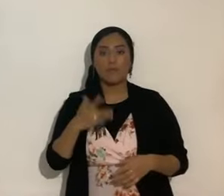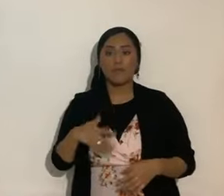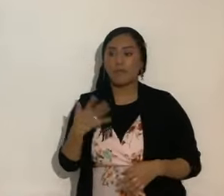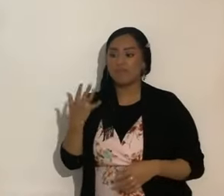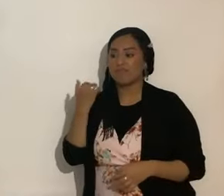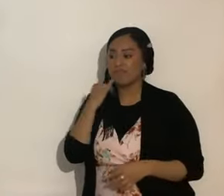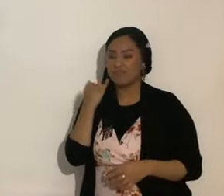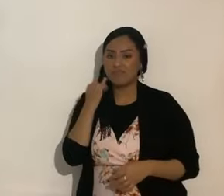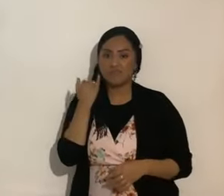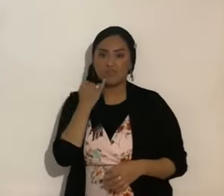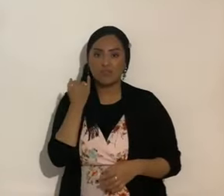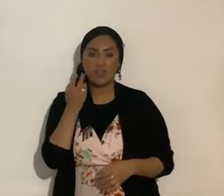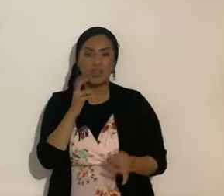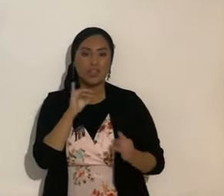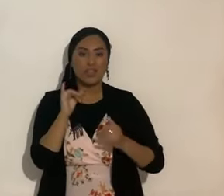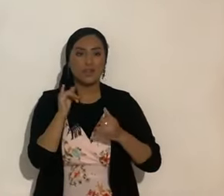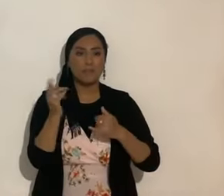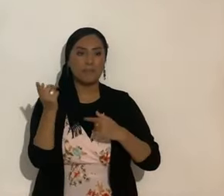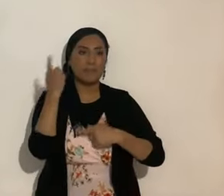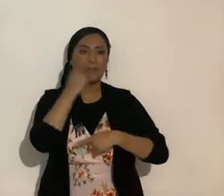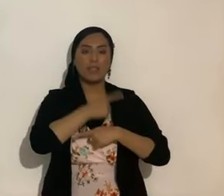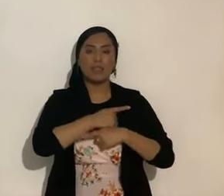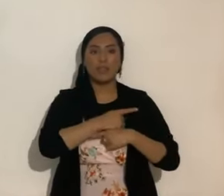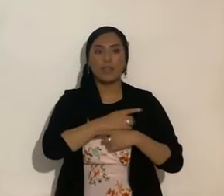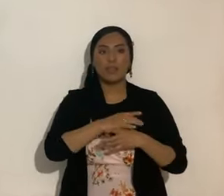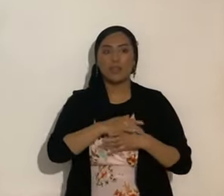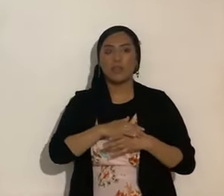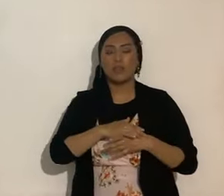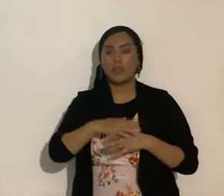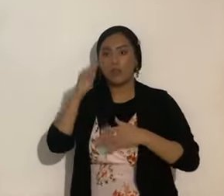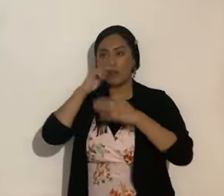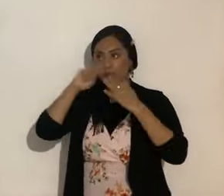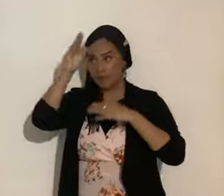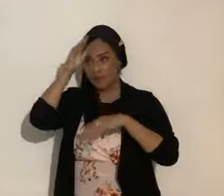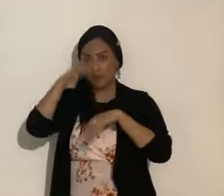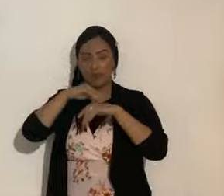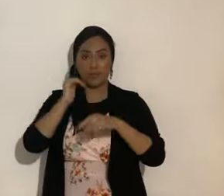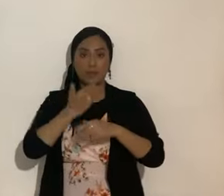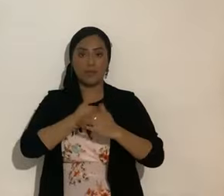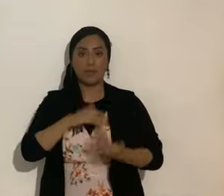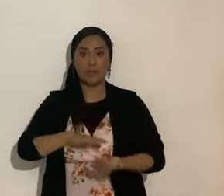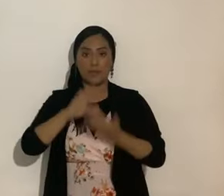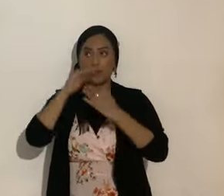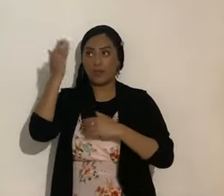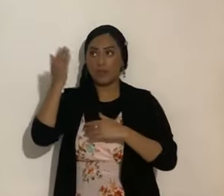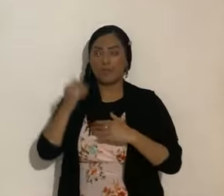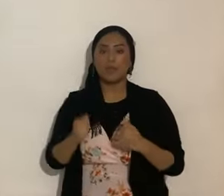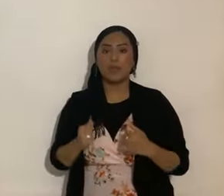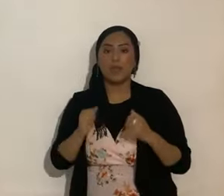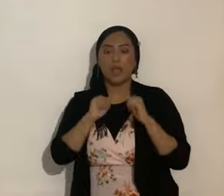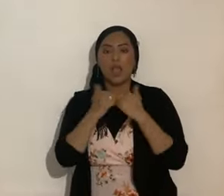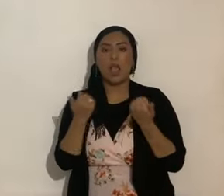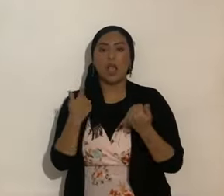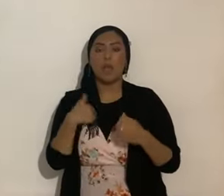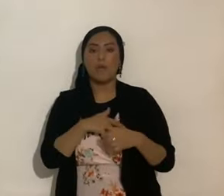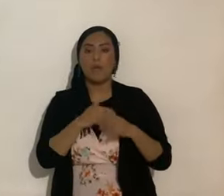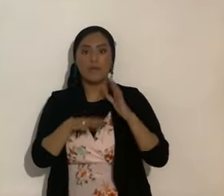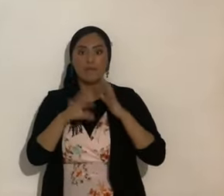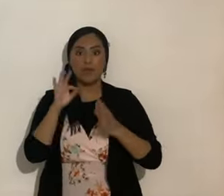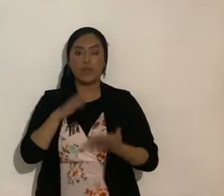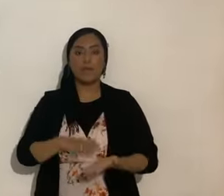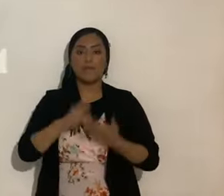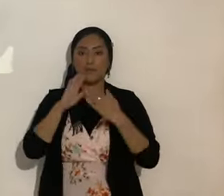envidia, como en el día que nos llame el Eterno a su presencia, ¿cómo podríamos encontrarnos con